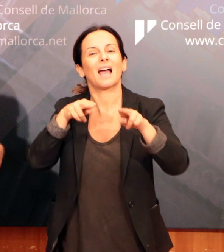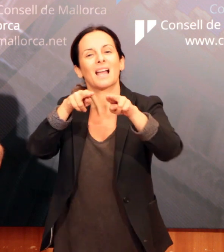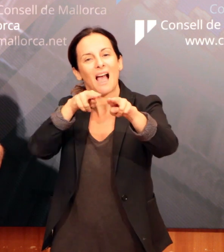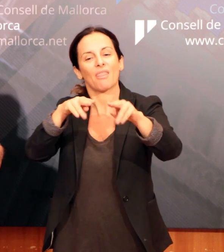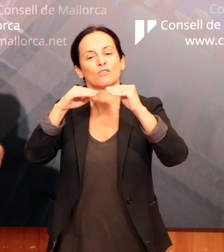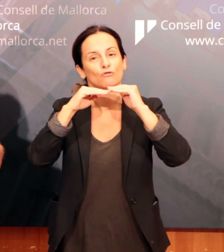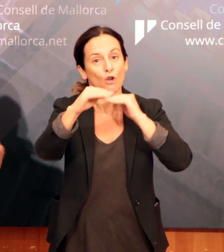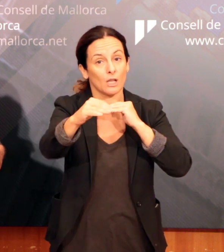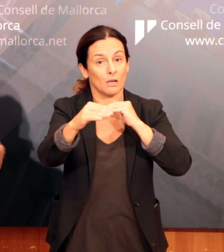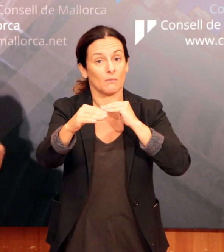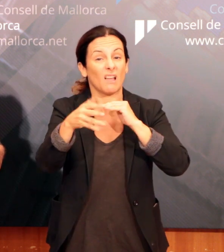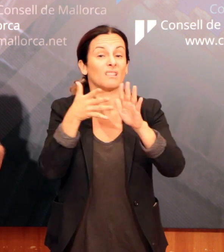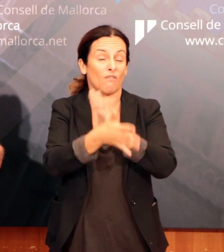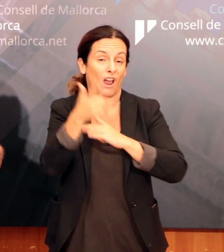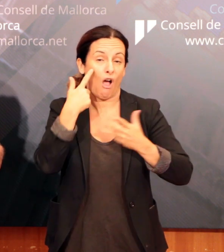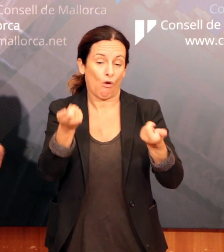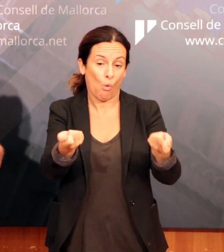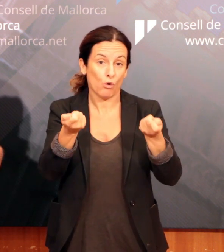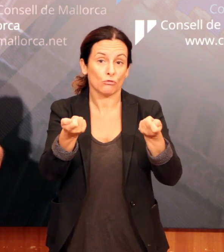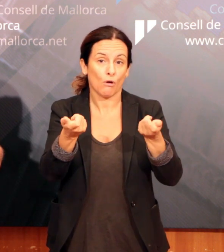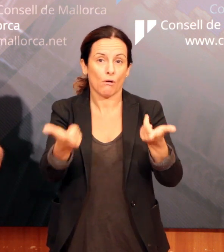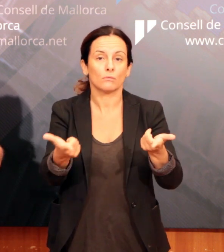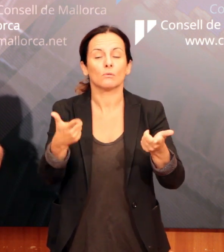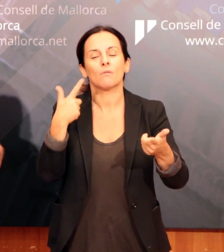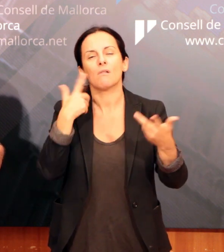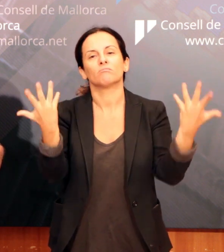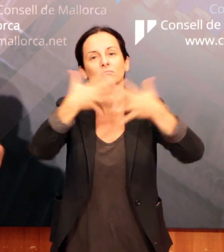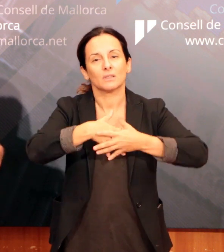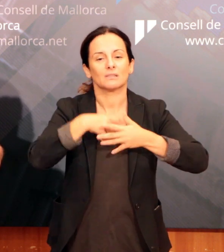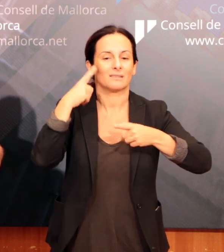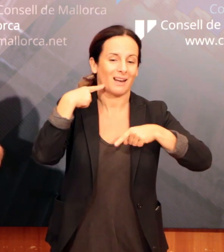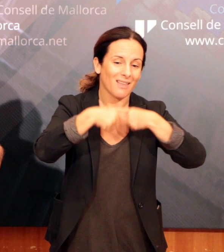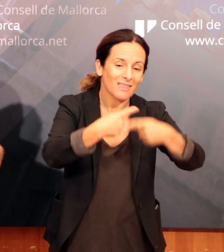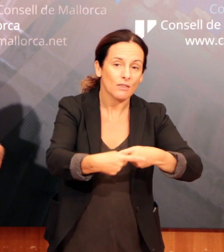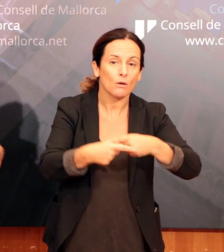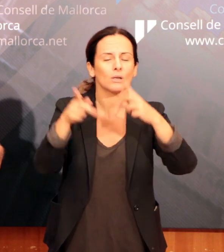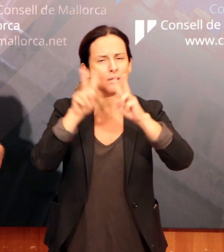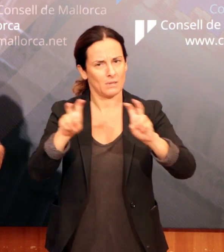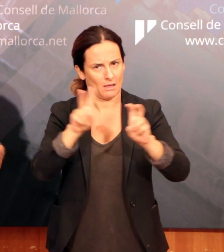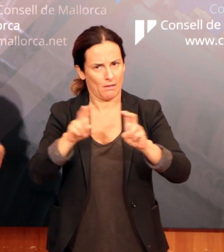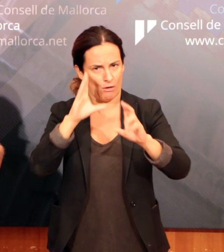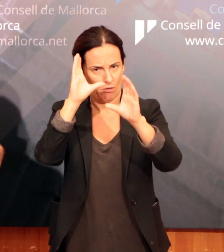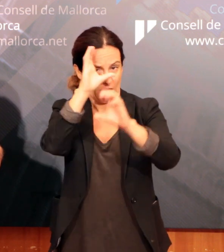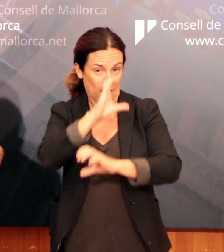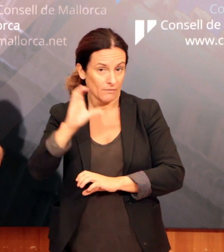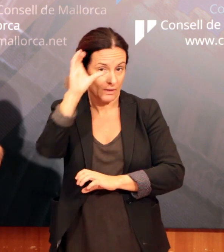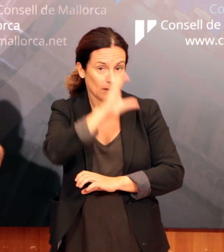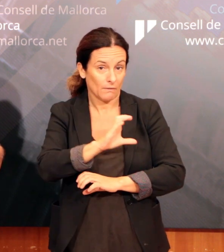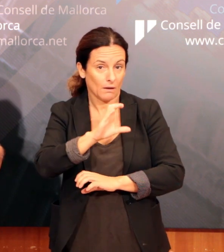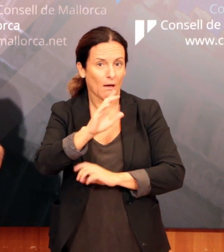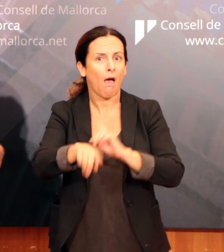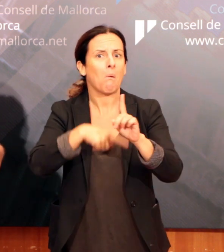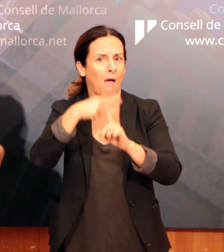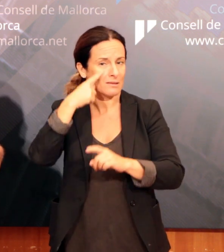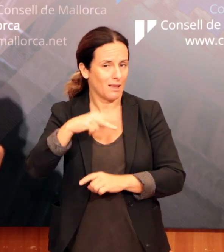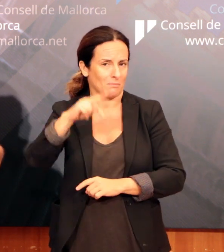Una caça que ha de combinar el que és tradició, el que és investigació científica, el que és experiència,